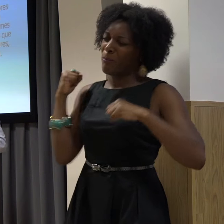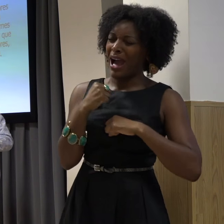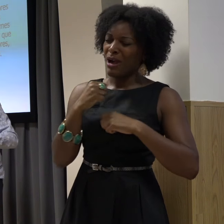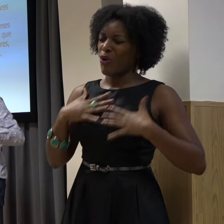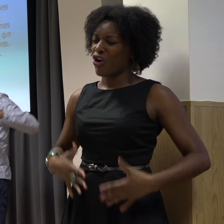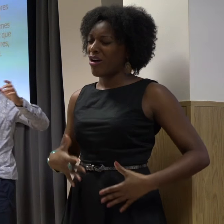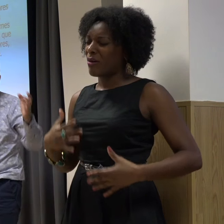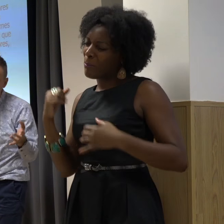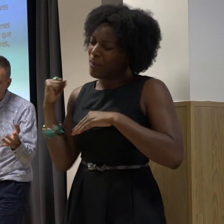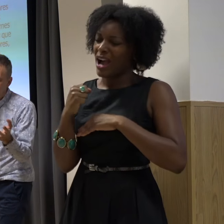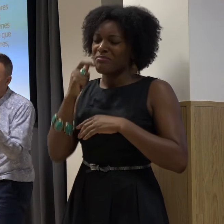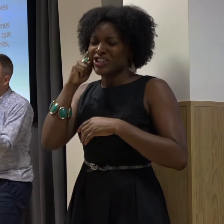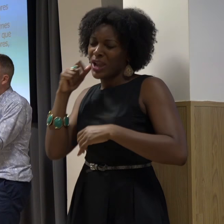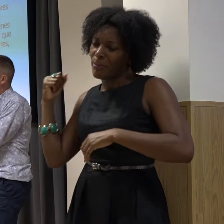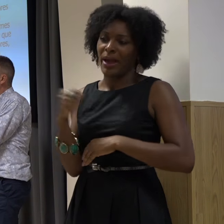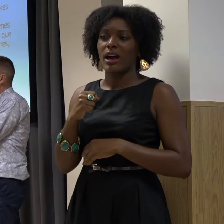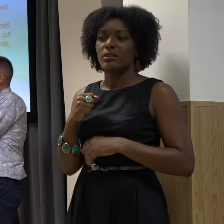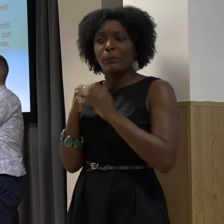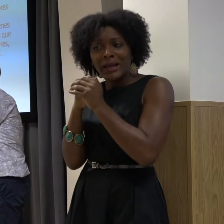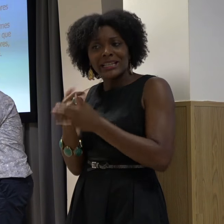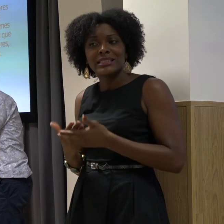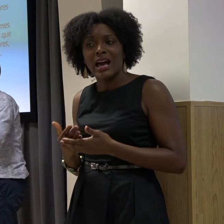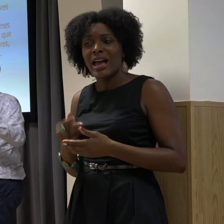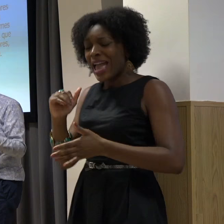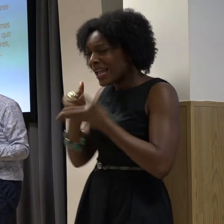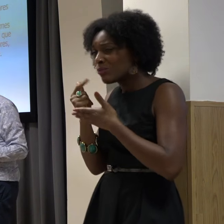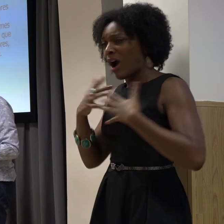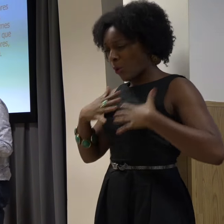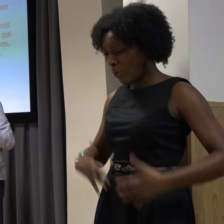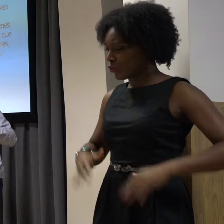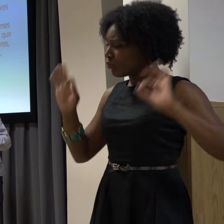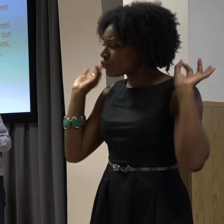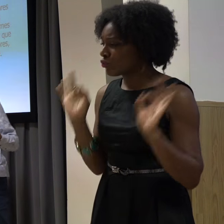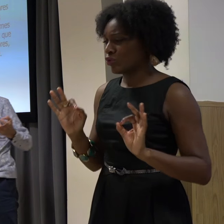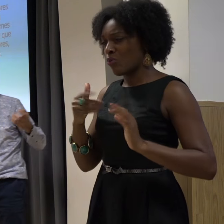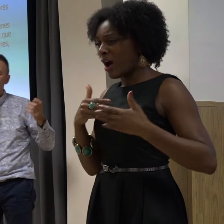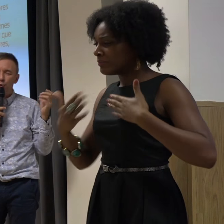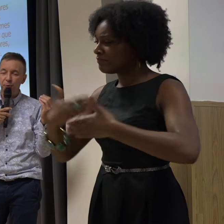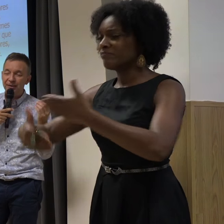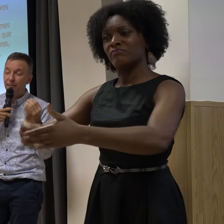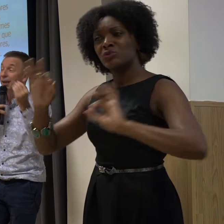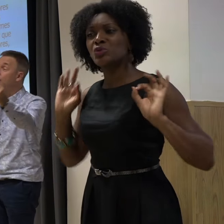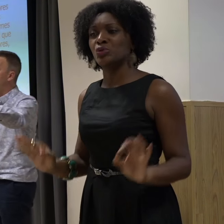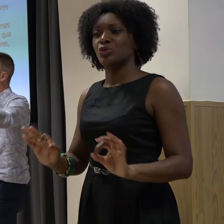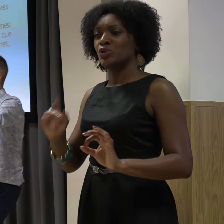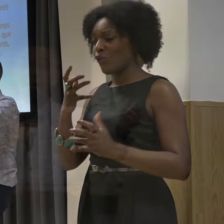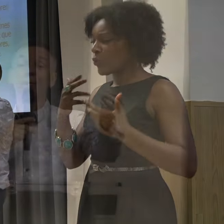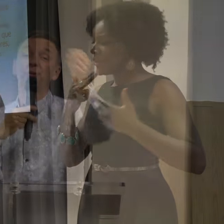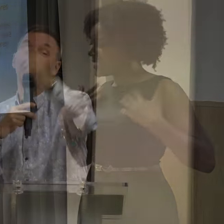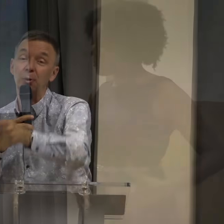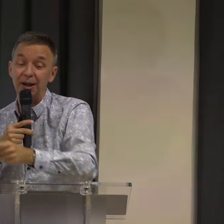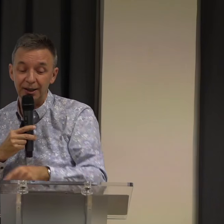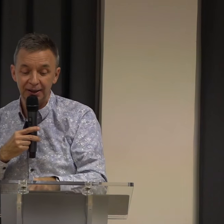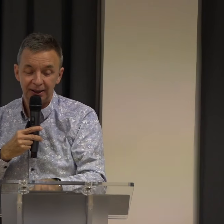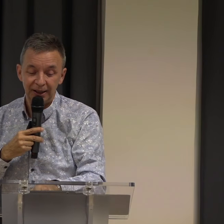corps physique. Aide-moi à pouvoir me conduire, me comporter de telle manière que je puisse bien l'utiliser pour